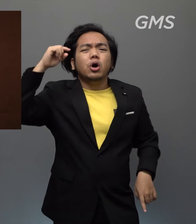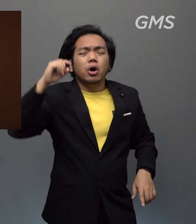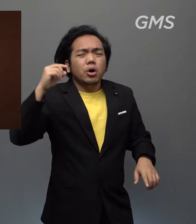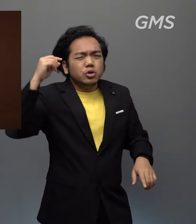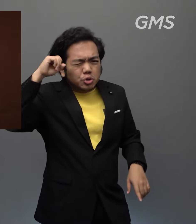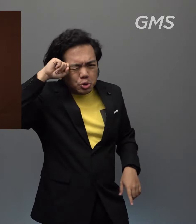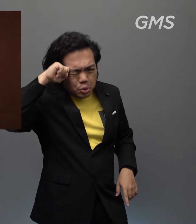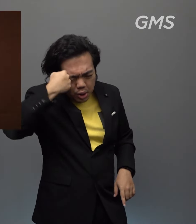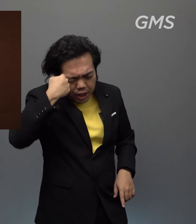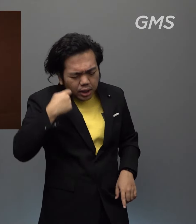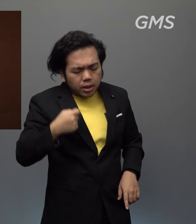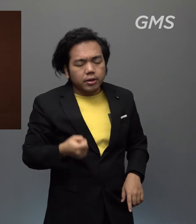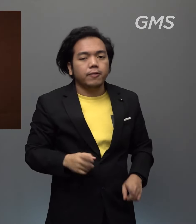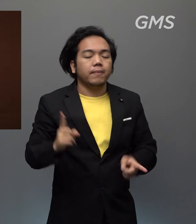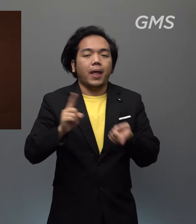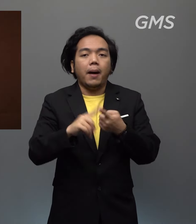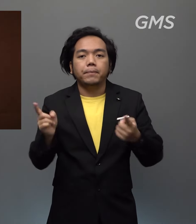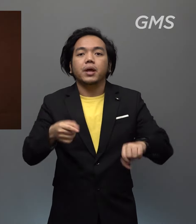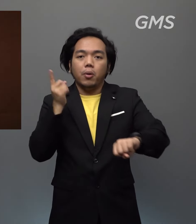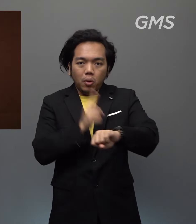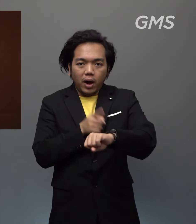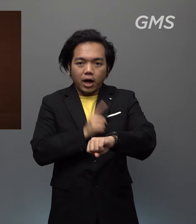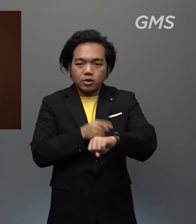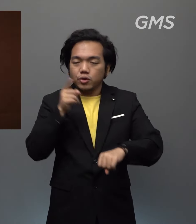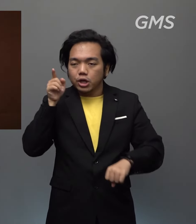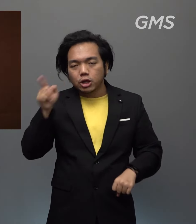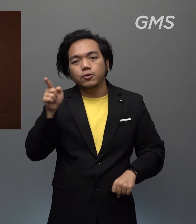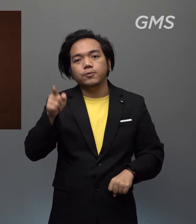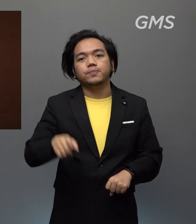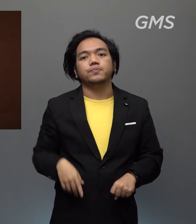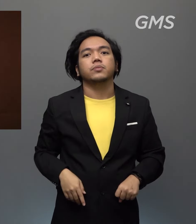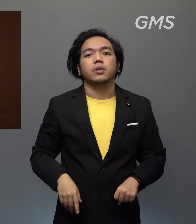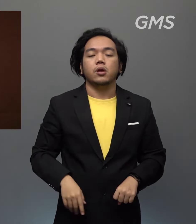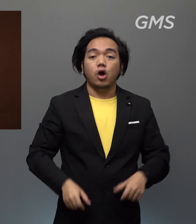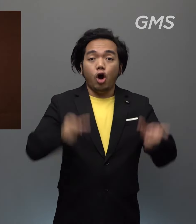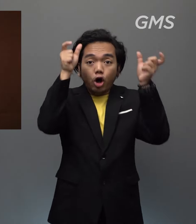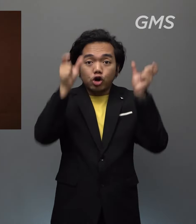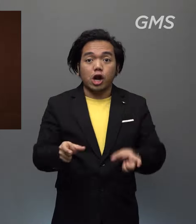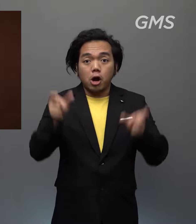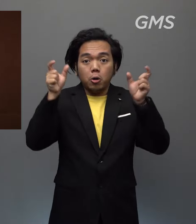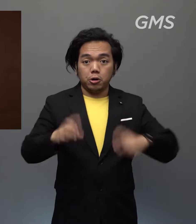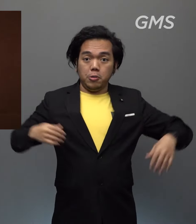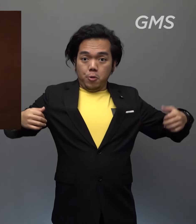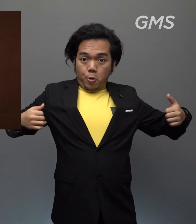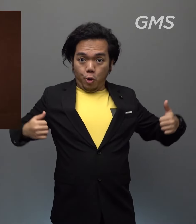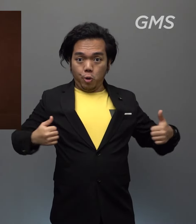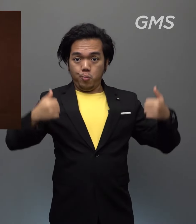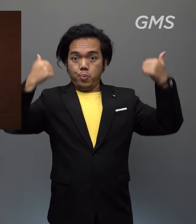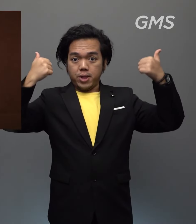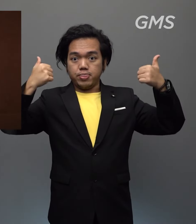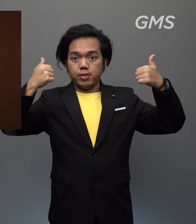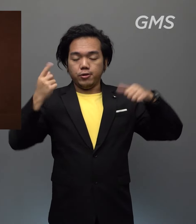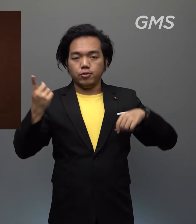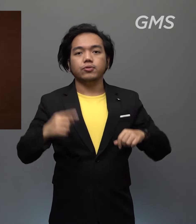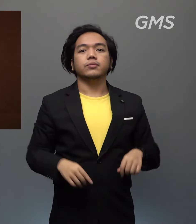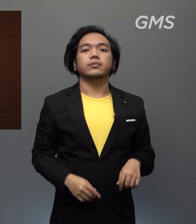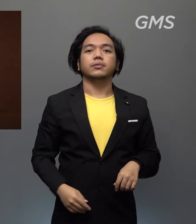cerita-cerita triwira yang keluar. Disitulah muncul cerita orang-orang hebat yang muncul karena melewati masa-masa sulit